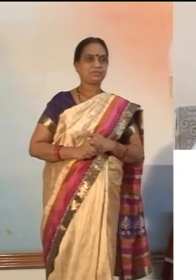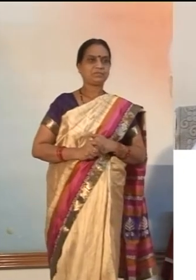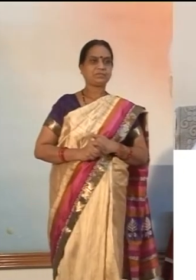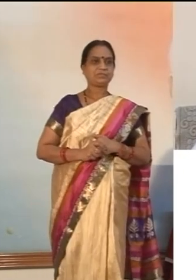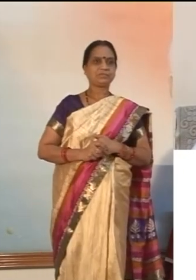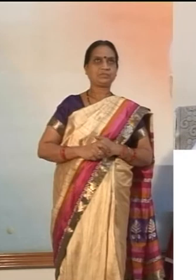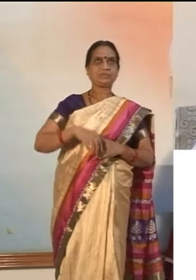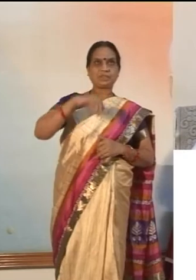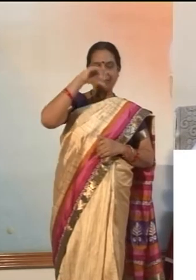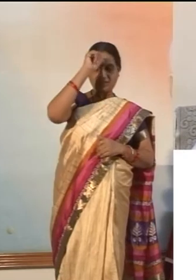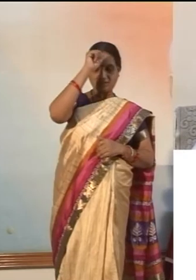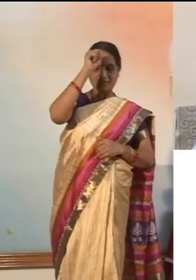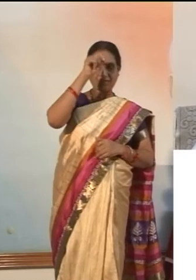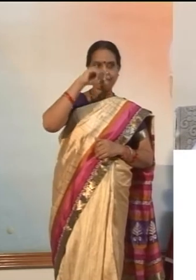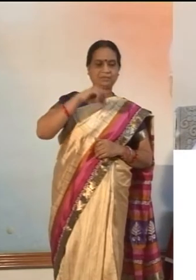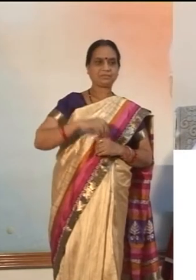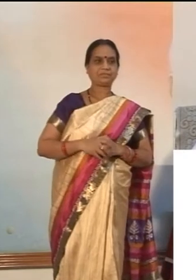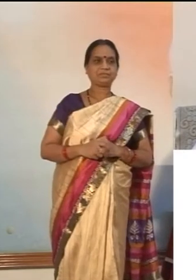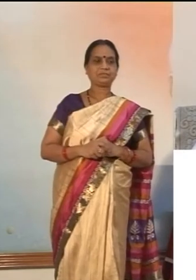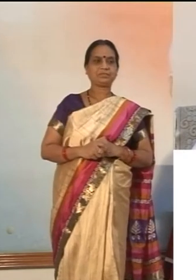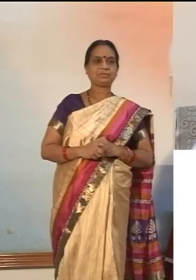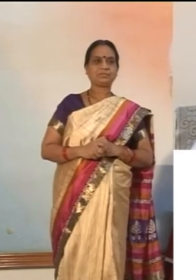और हिंदू धर्म में